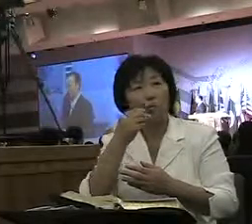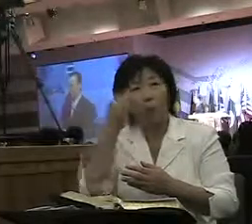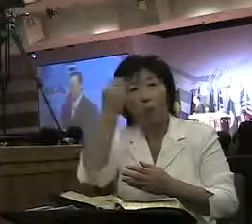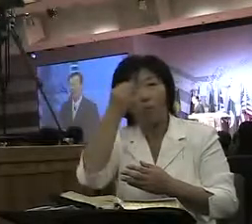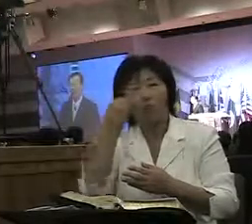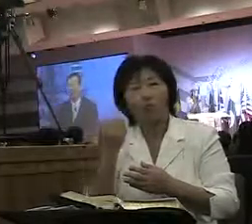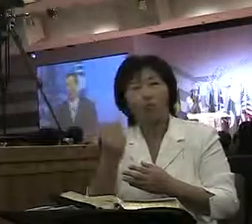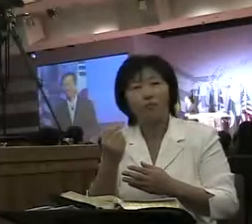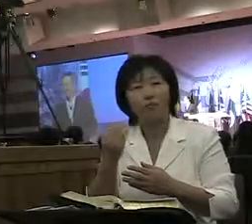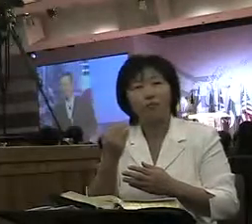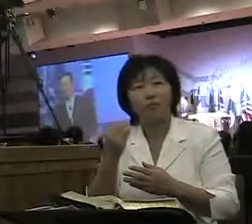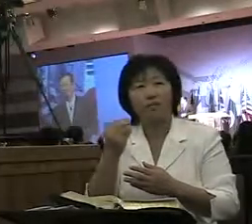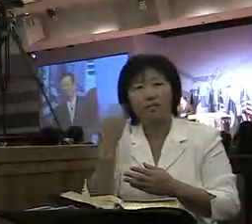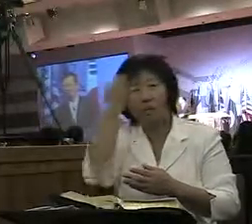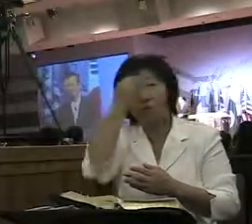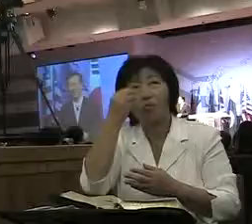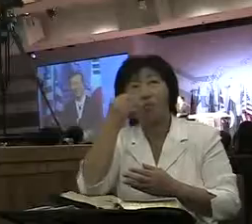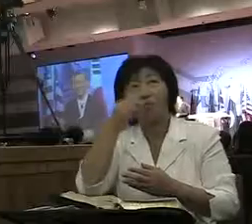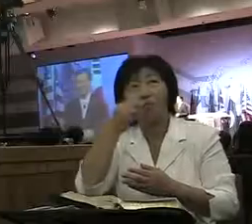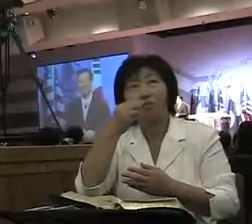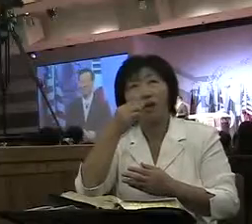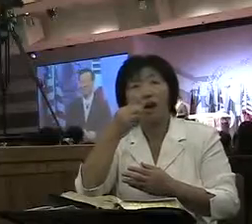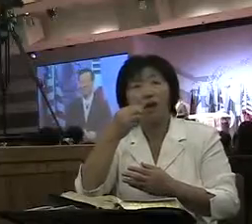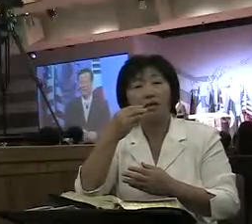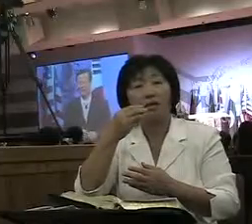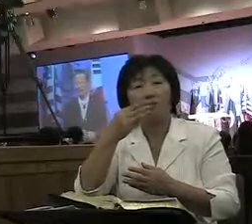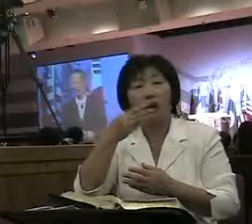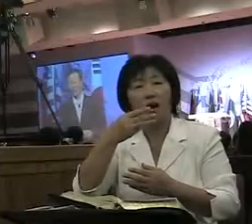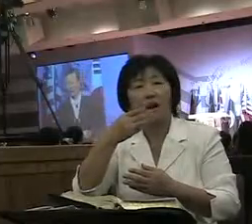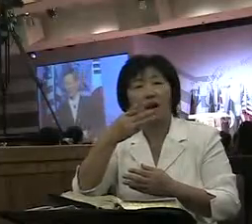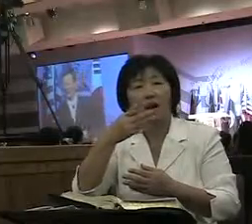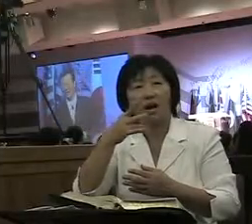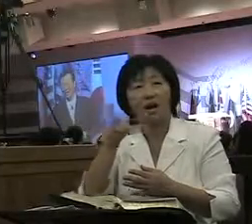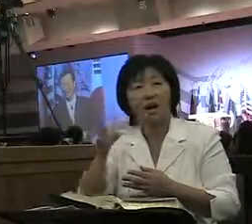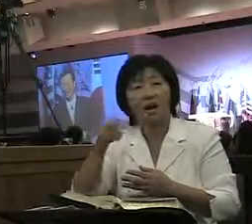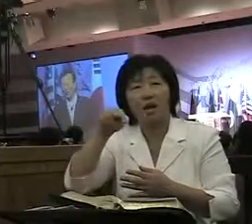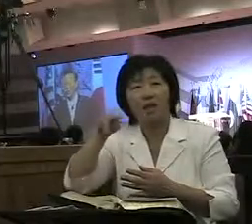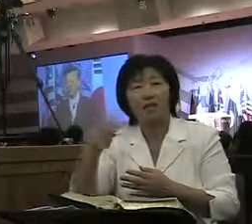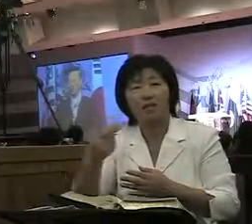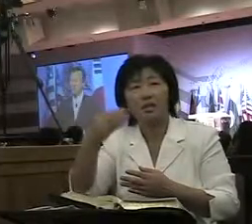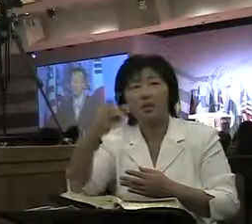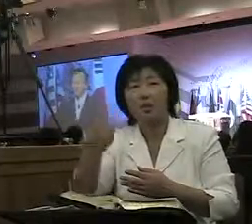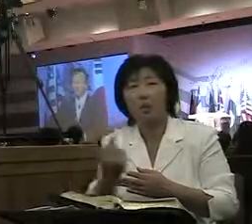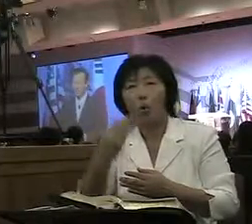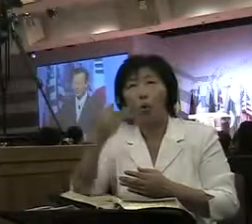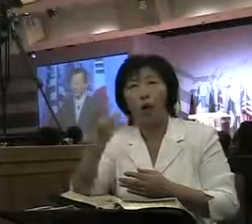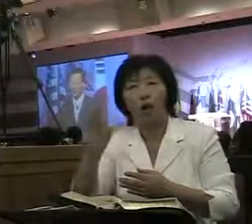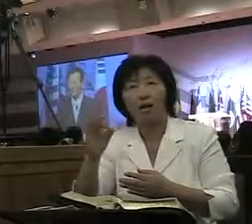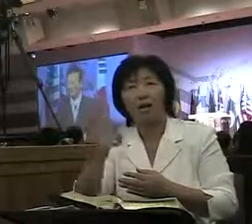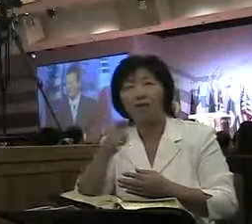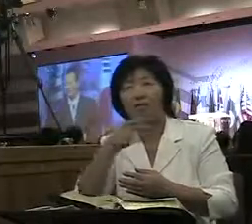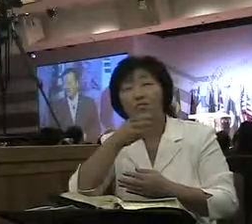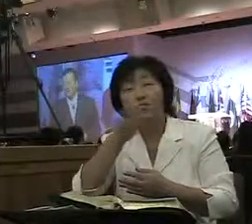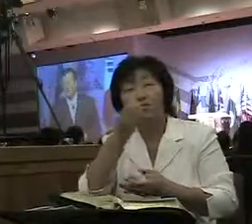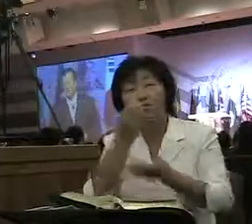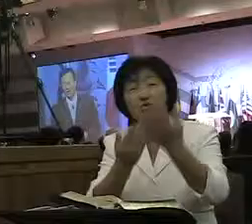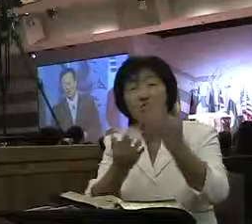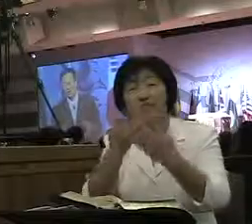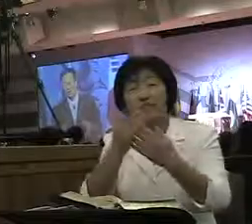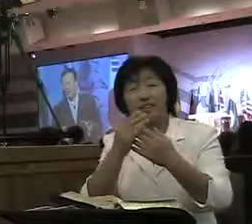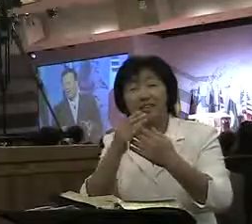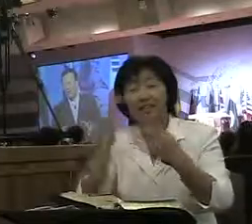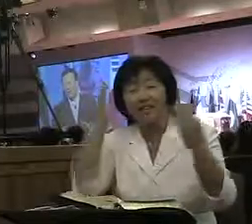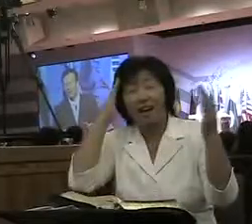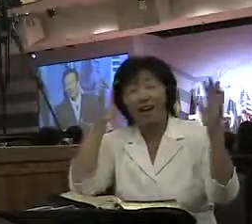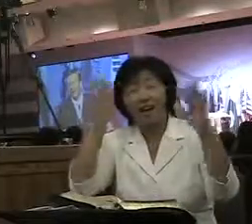좀 어두컴컴해요. 왜 그런지 아세요? 좀 어두컴컴해야 서로 예쁘게 보입니다.